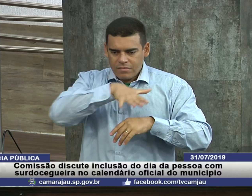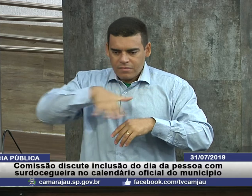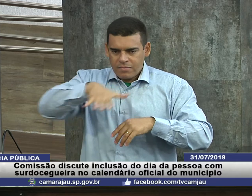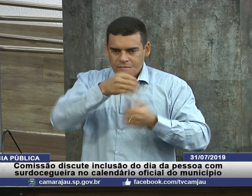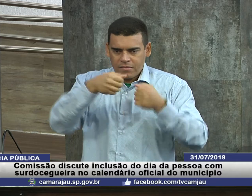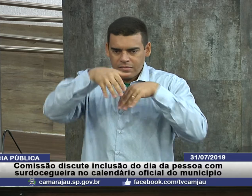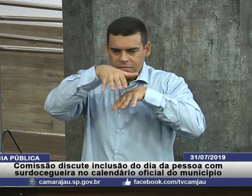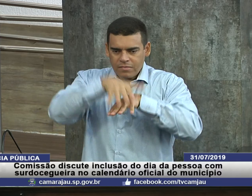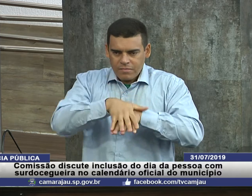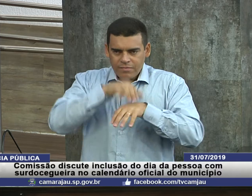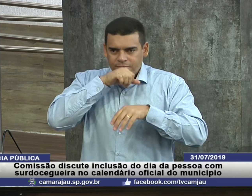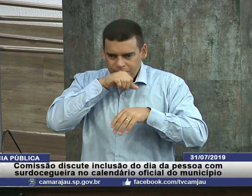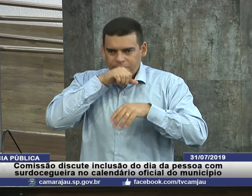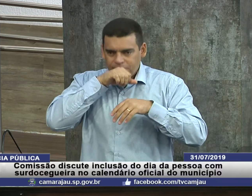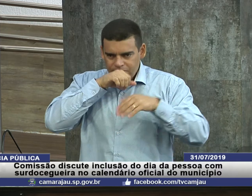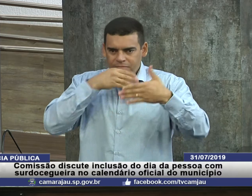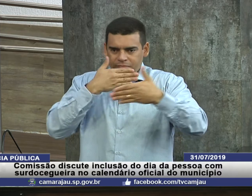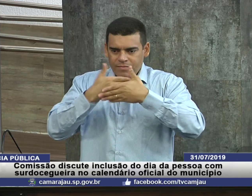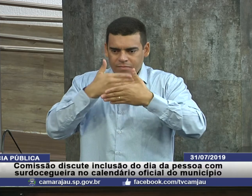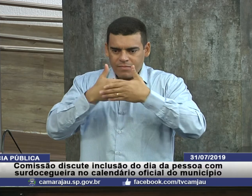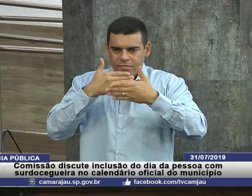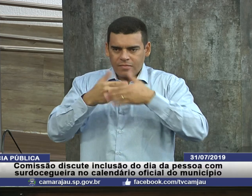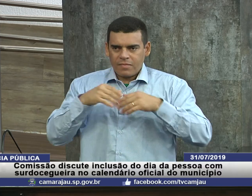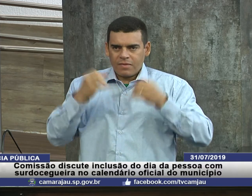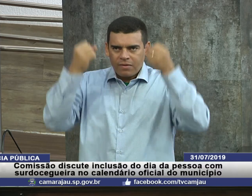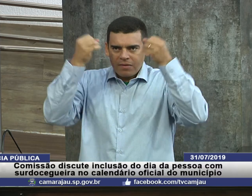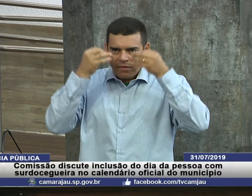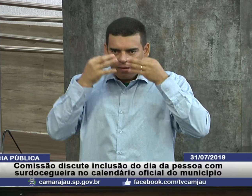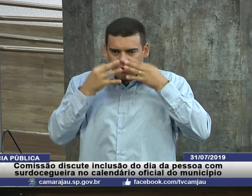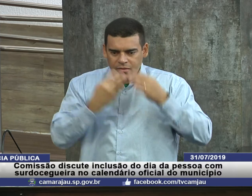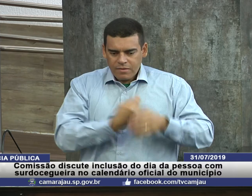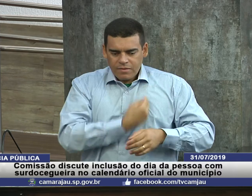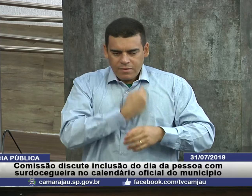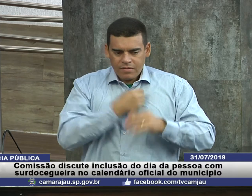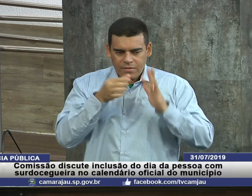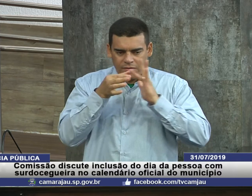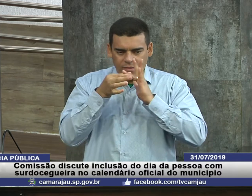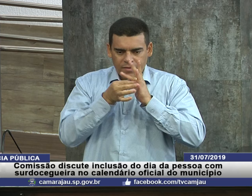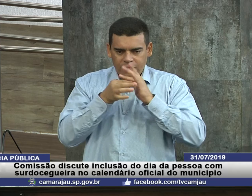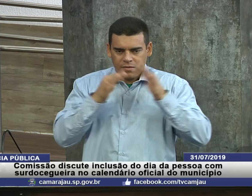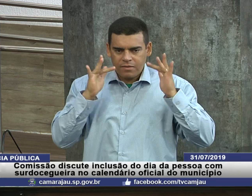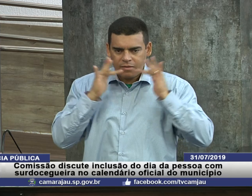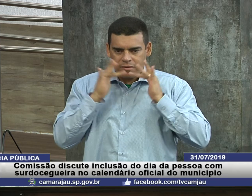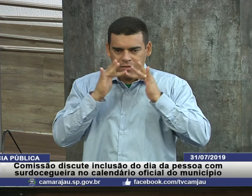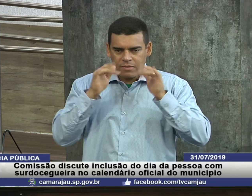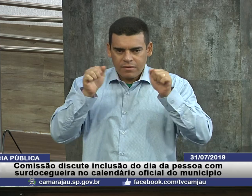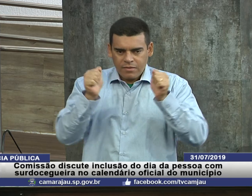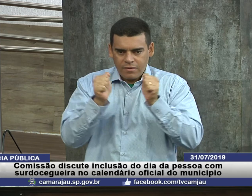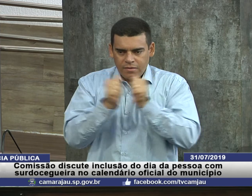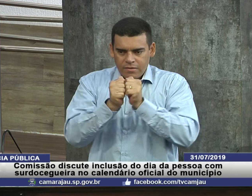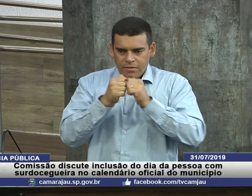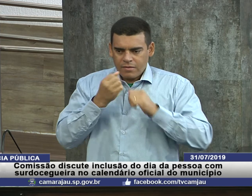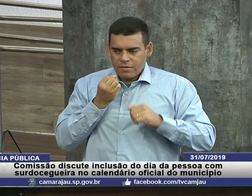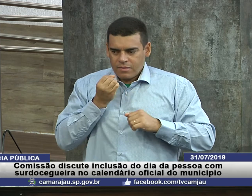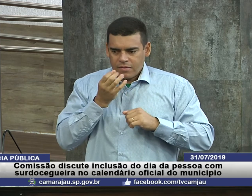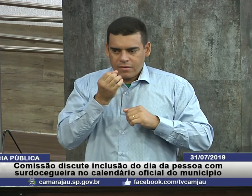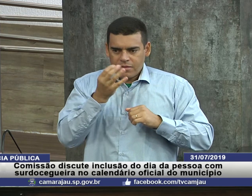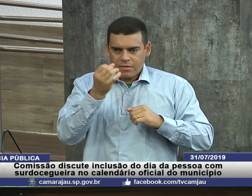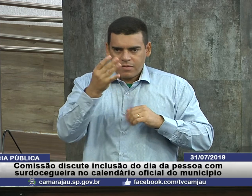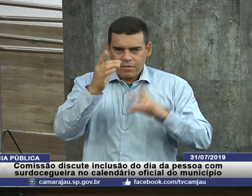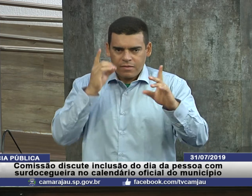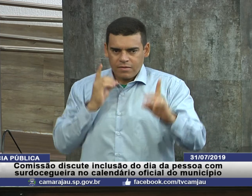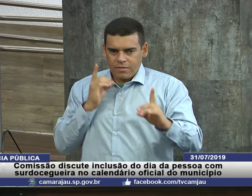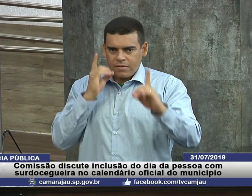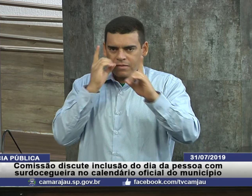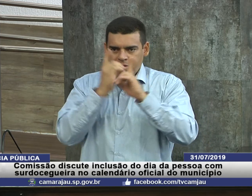essas pessoas. E que bom que esse espaço aqui hoje oferece a oportunidade para a gente falar. Vim de Ribeirão Preto, então, para contar um pouquinho da minha experiência para